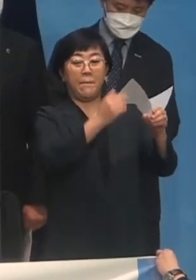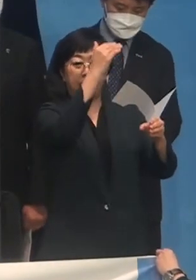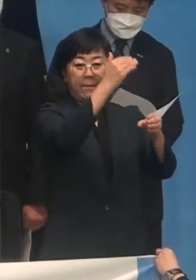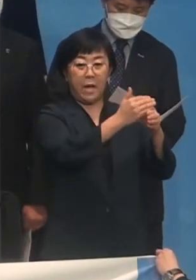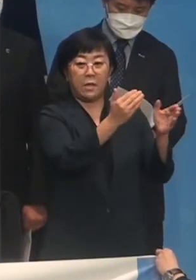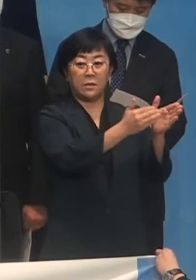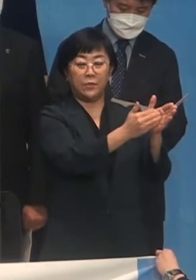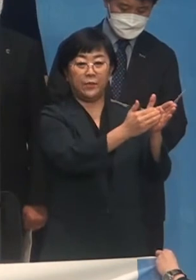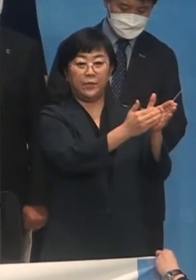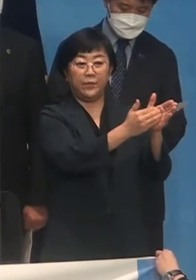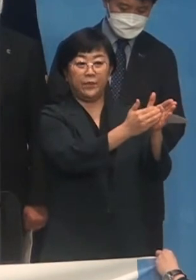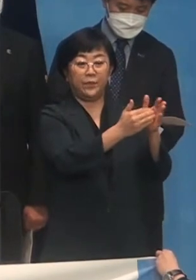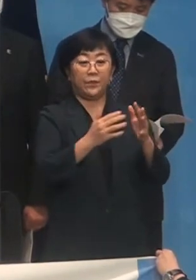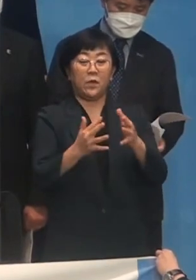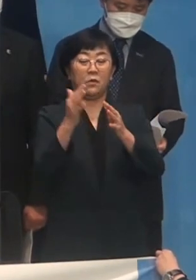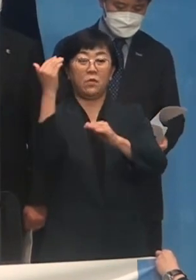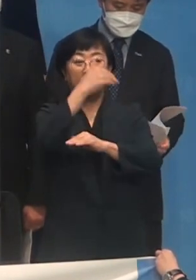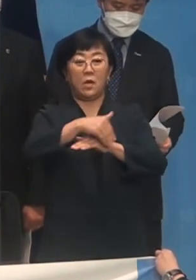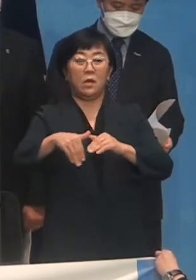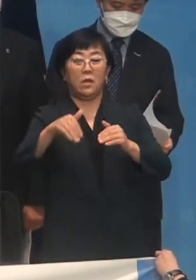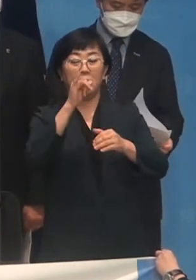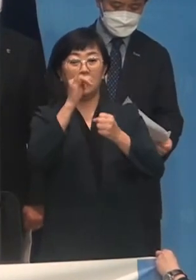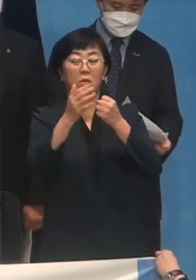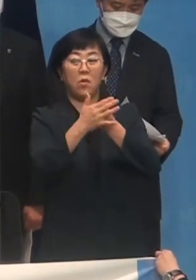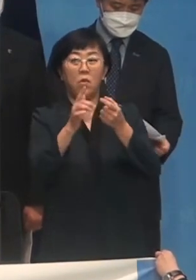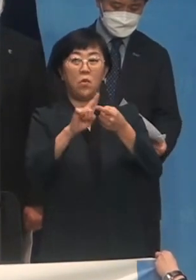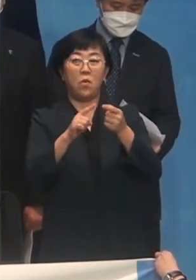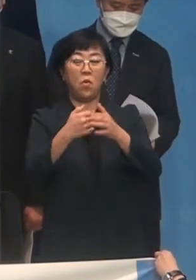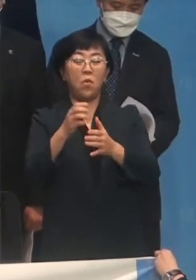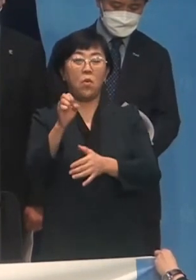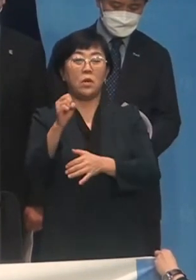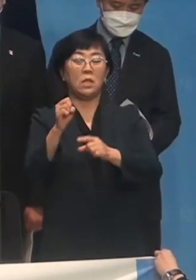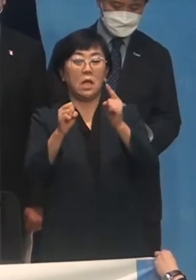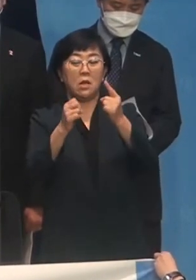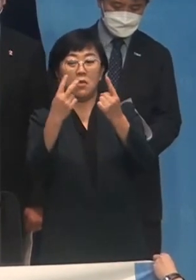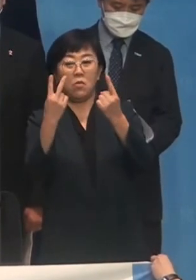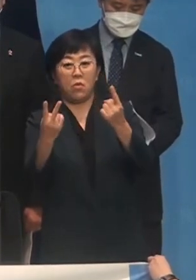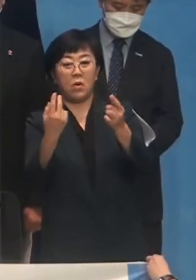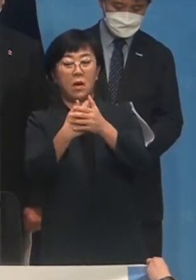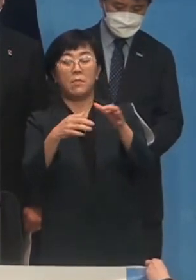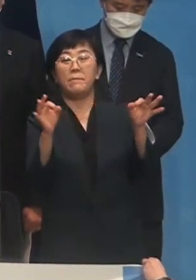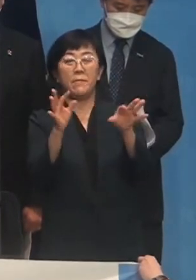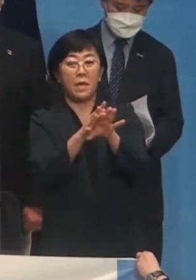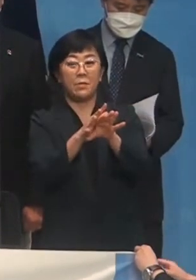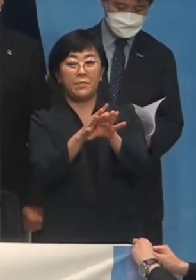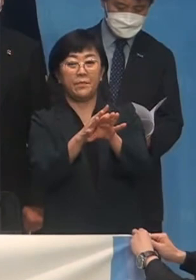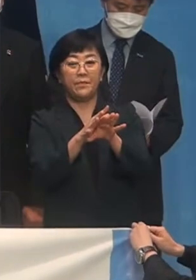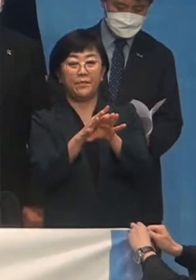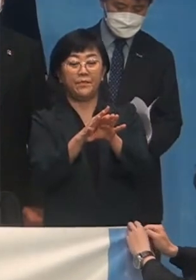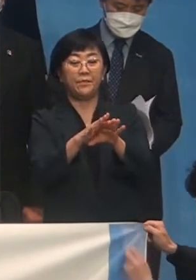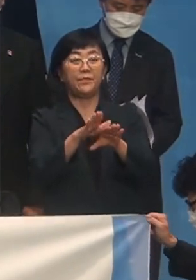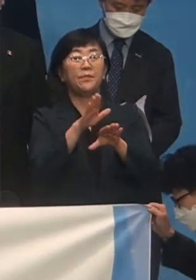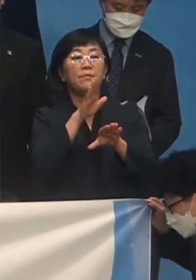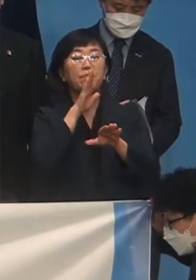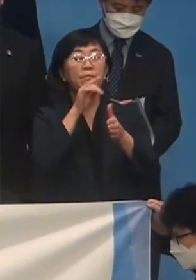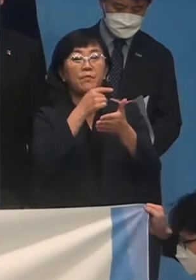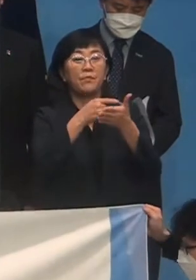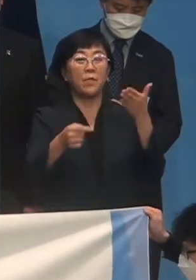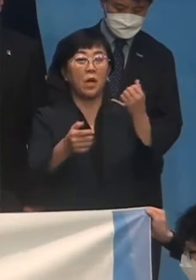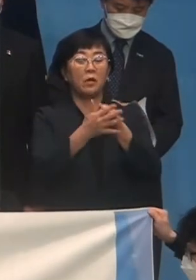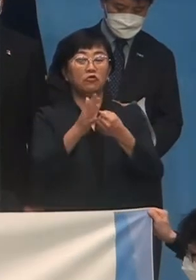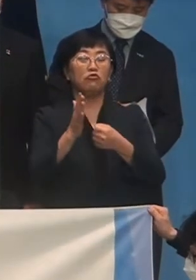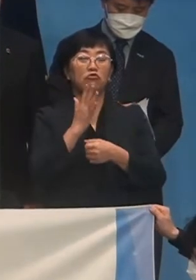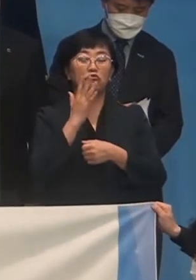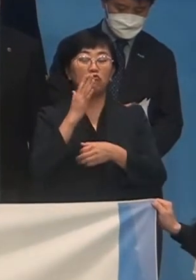폐쇄되었고 건설 계획에 있던 영덕의 천지 원전 1, 2호기가 백지화 되었으며 실시 설계 중이던